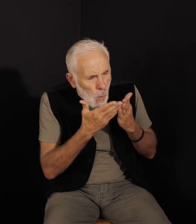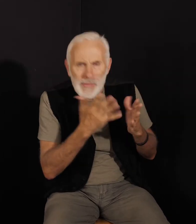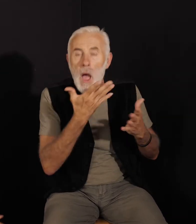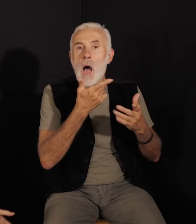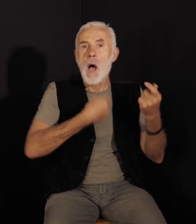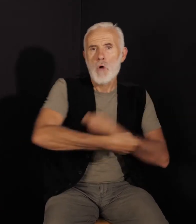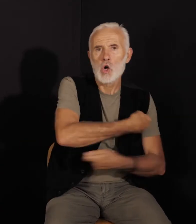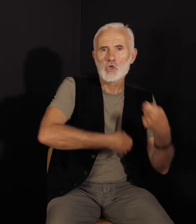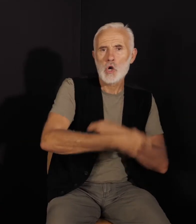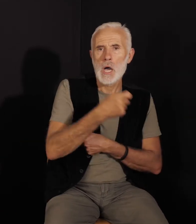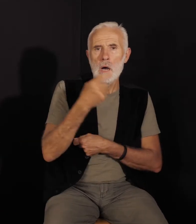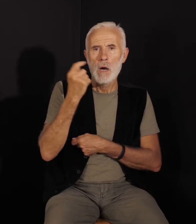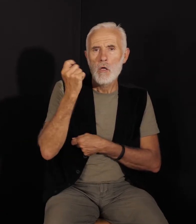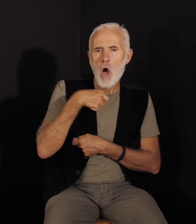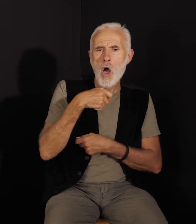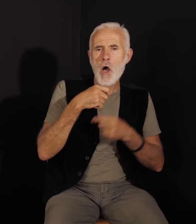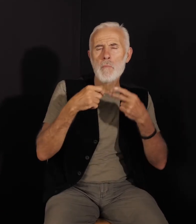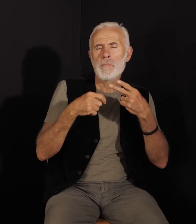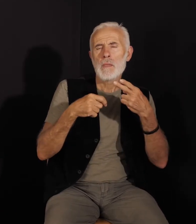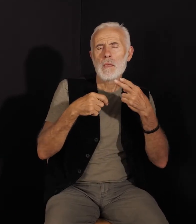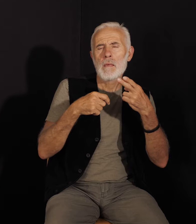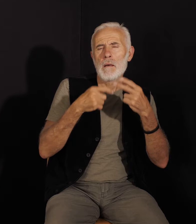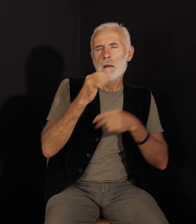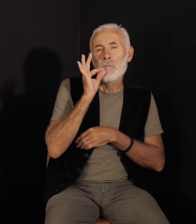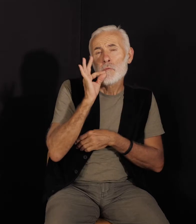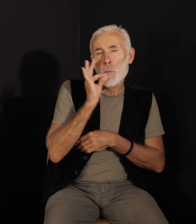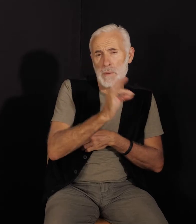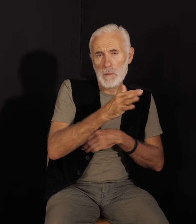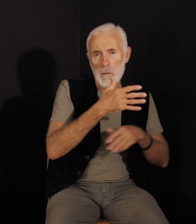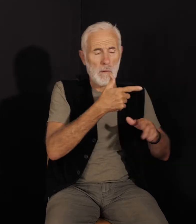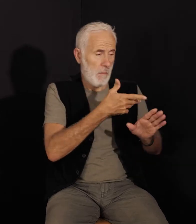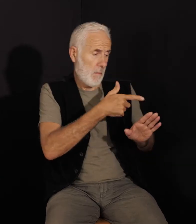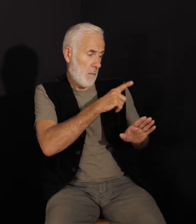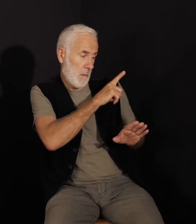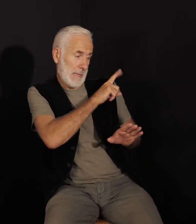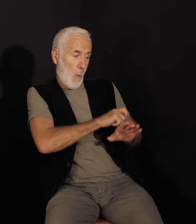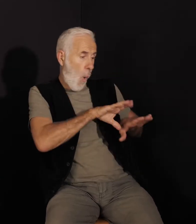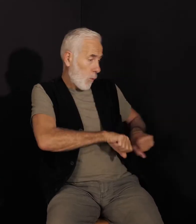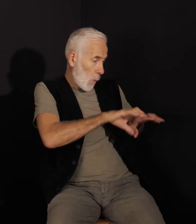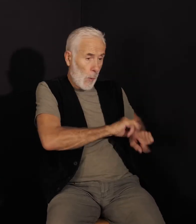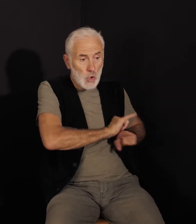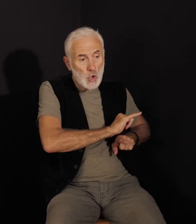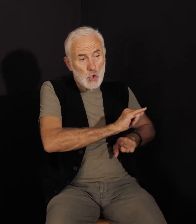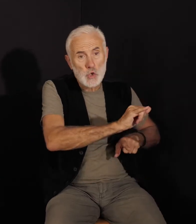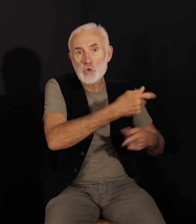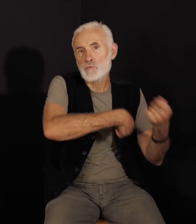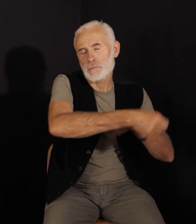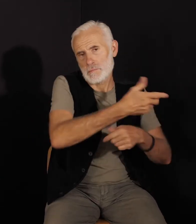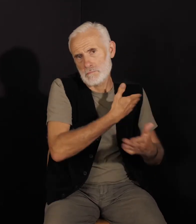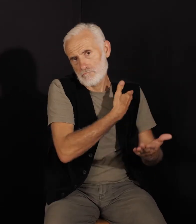du producteur au consommateur aux États-Unis dans ces dernières années, voilà, que j'ai traduit